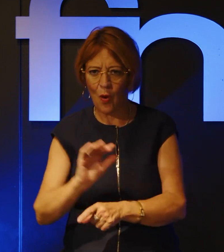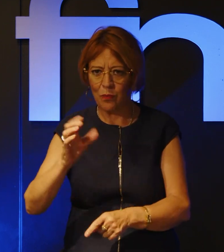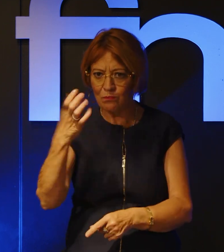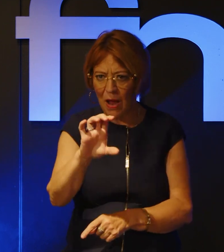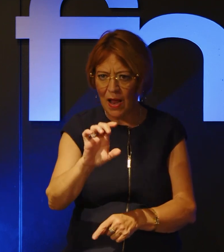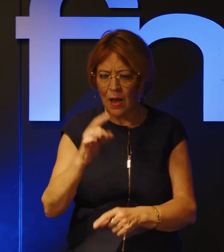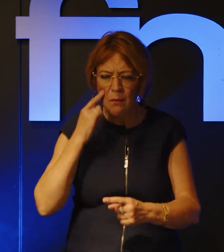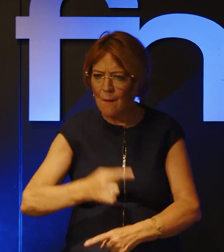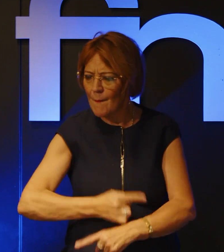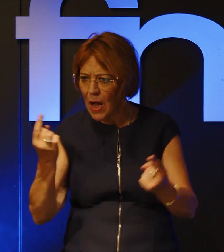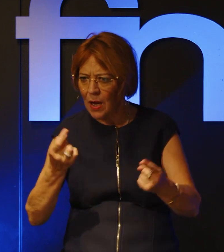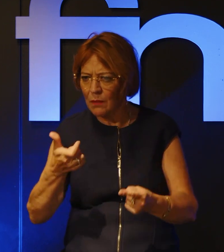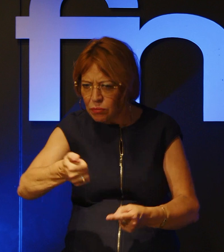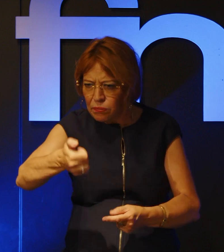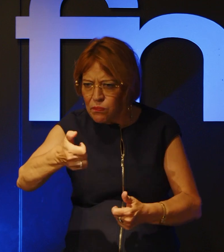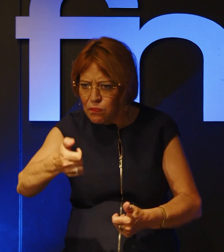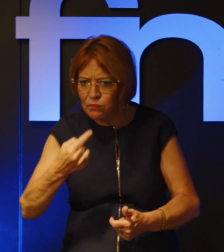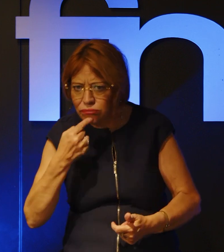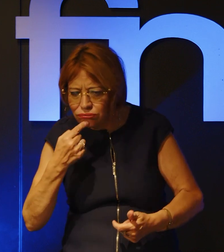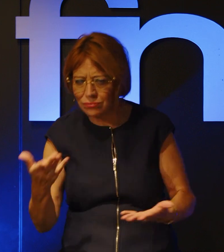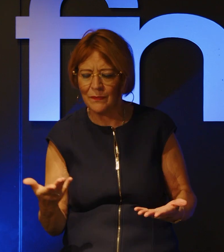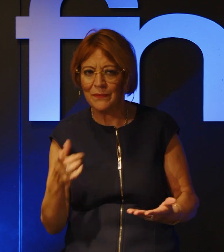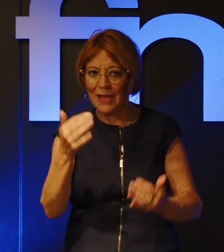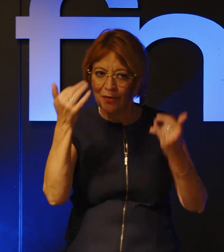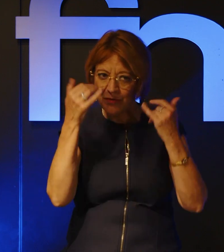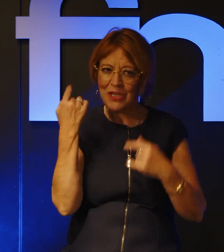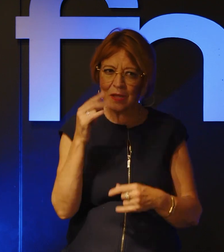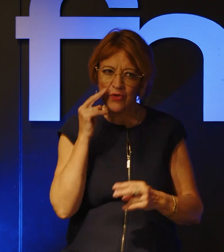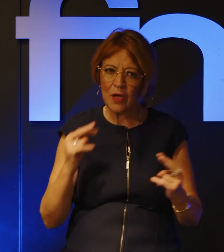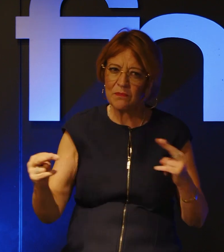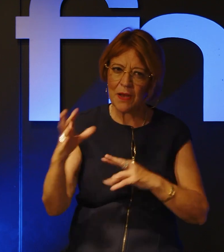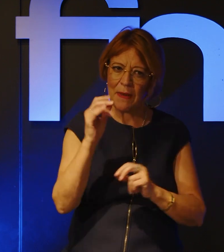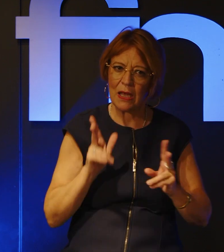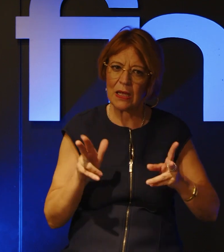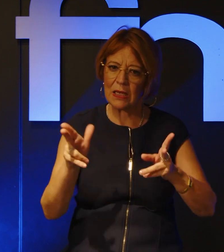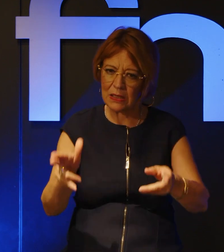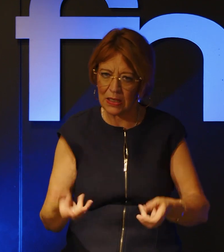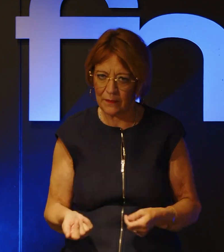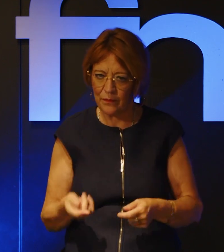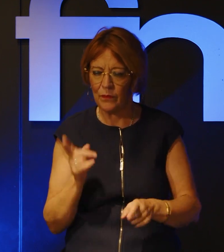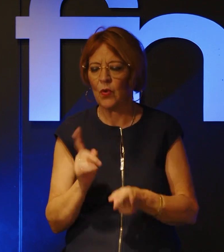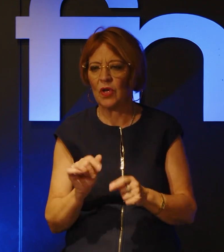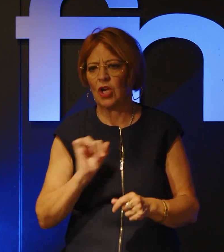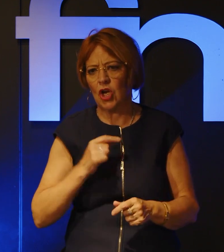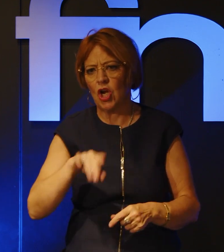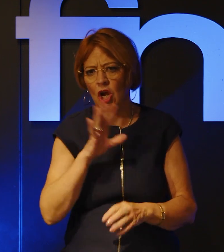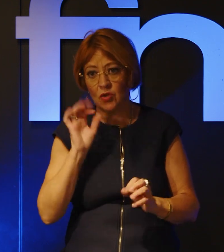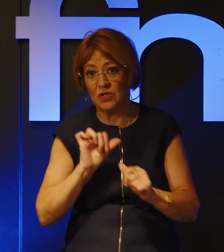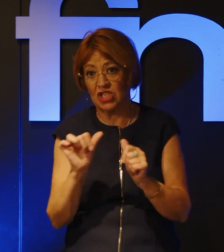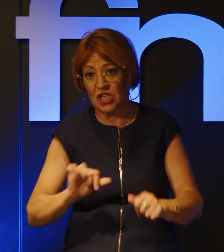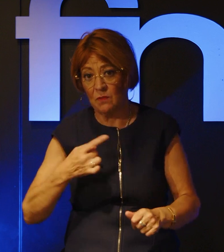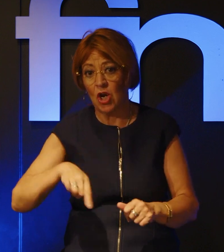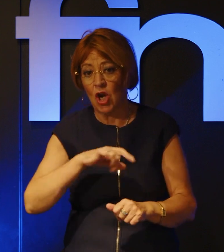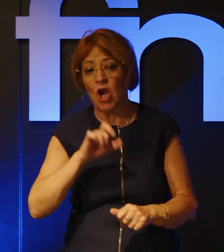viralize portanto com esta informação conseguimos ter uma perspectiva mais crítica daquilo que são Nós também somos um sistema